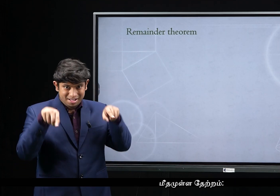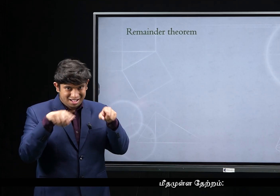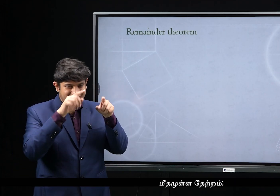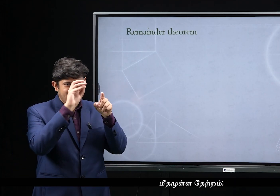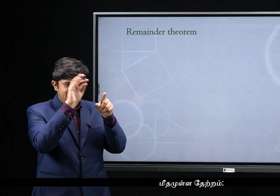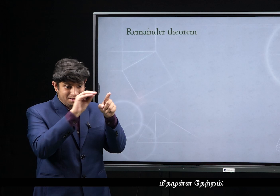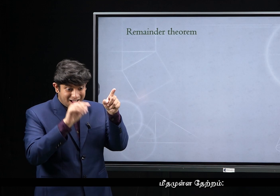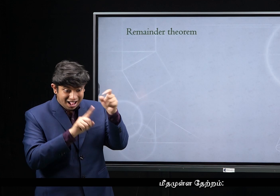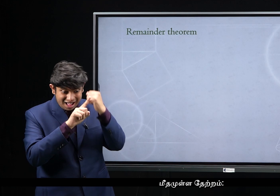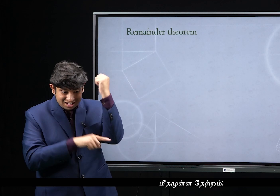மீதமுள்ள தேற்றம்.